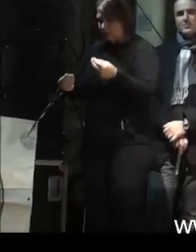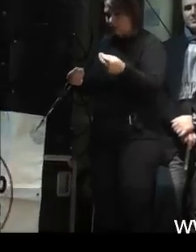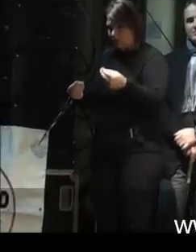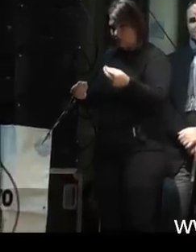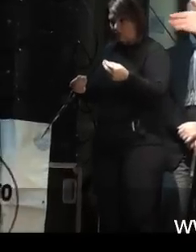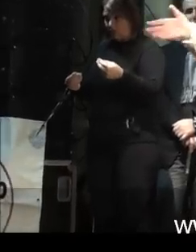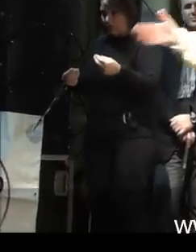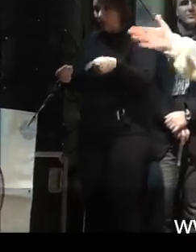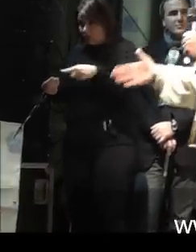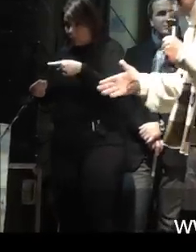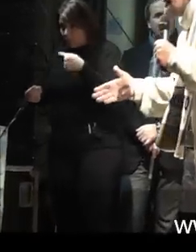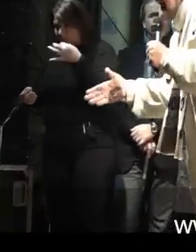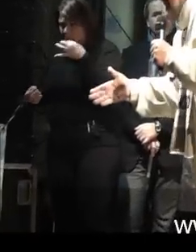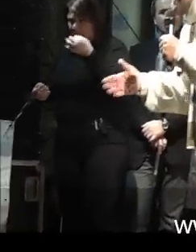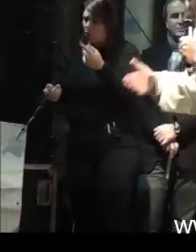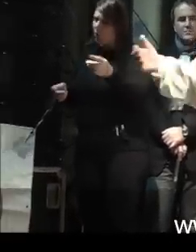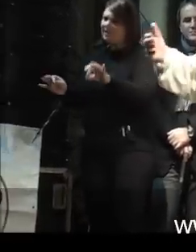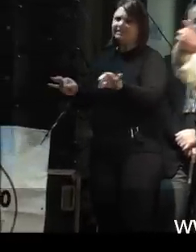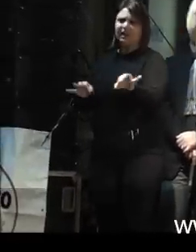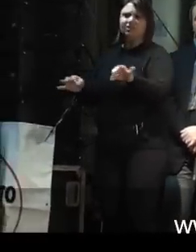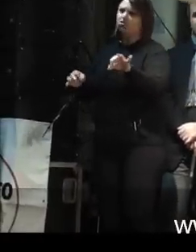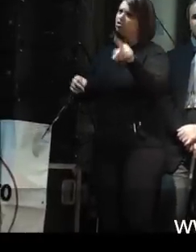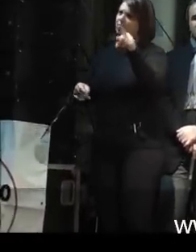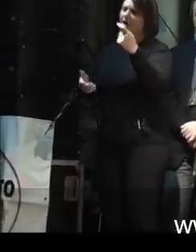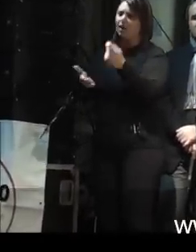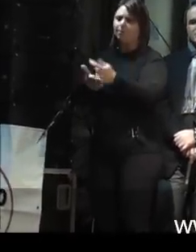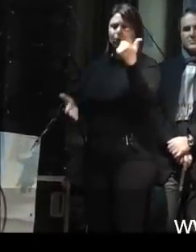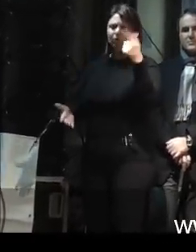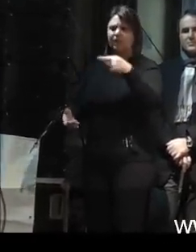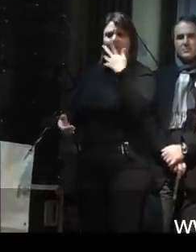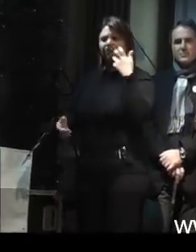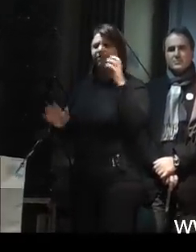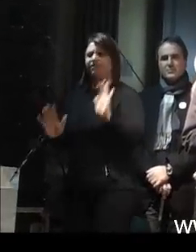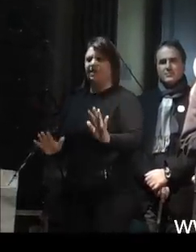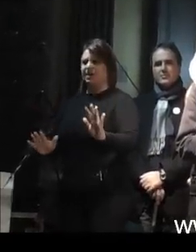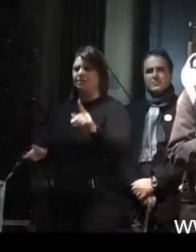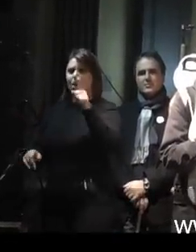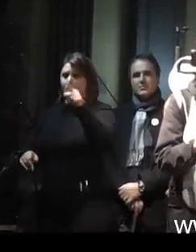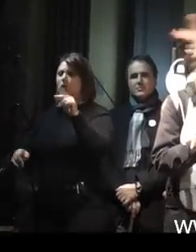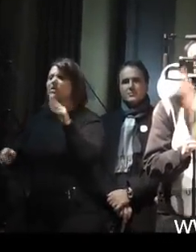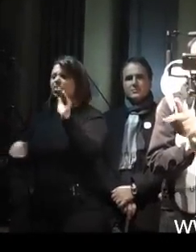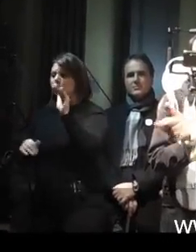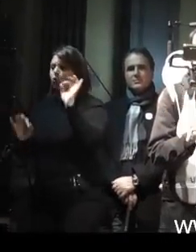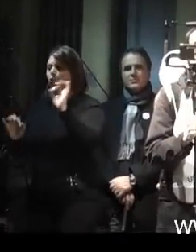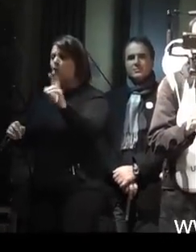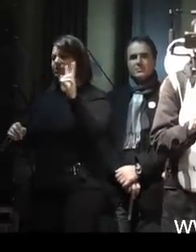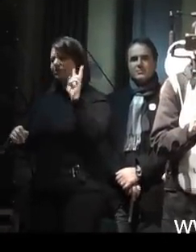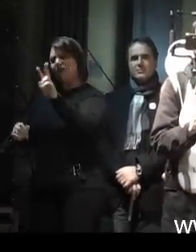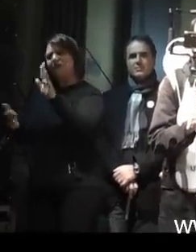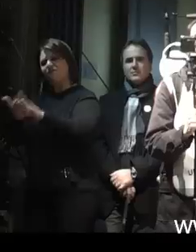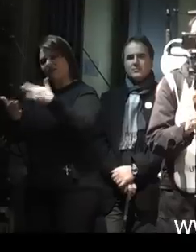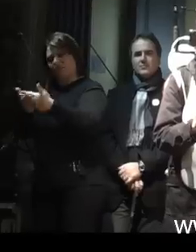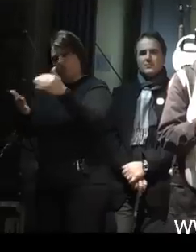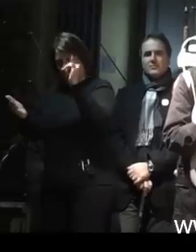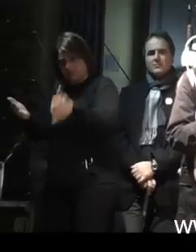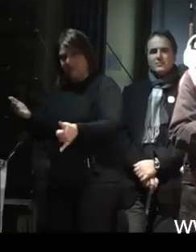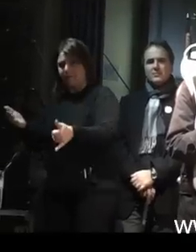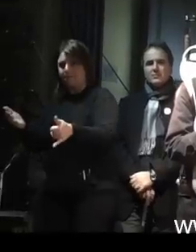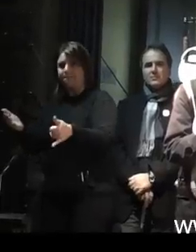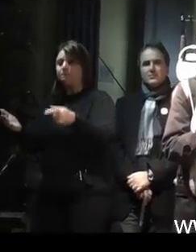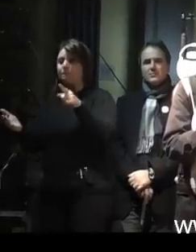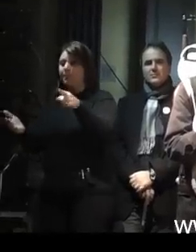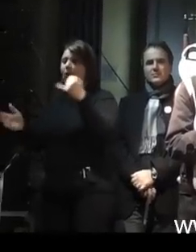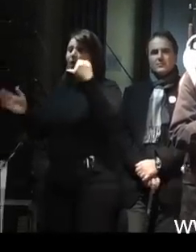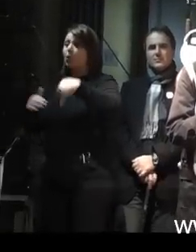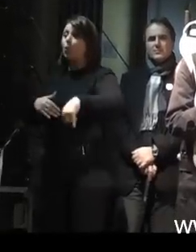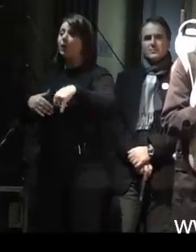Stiamo scherzando! Sono cose strategiche, sarà la mobilità del futuro, l'elettrico, l'elibrido, il filobo. Allora,